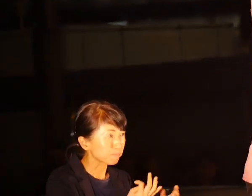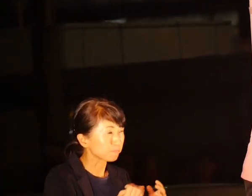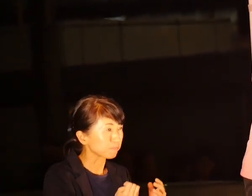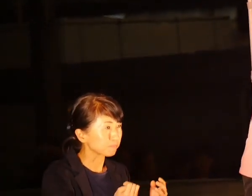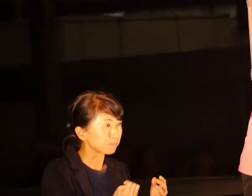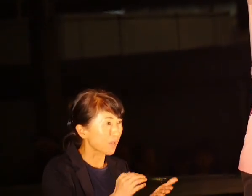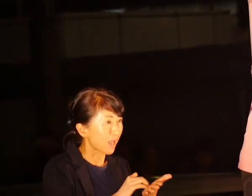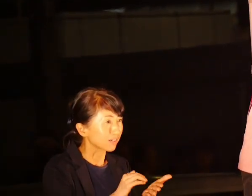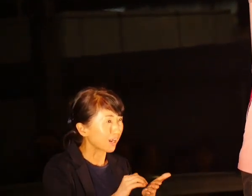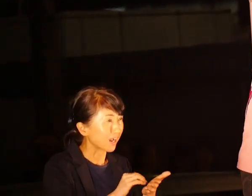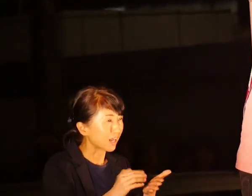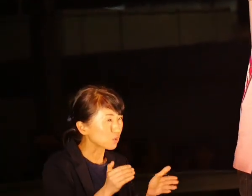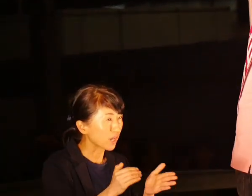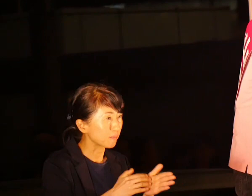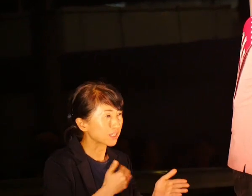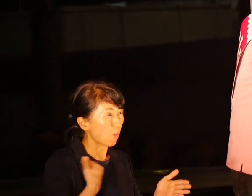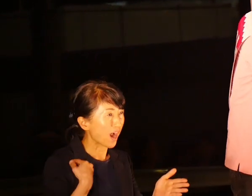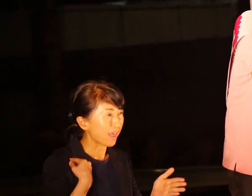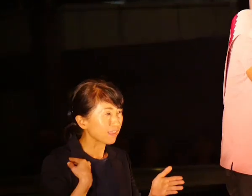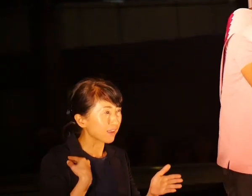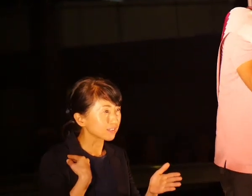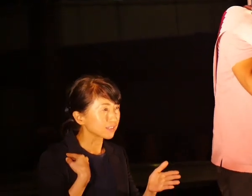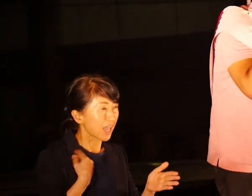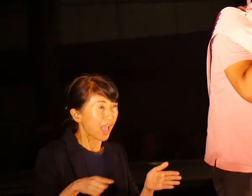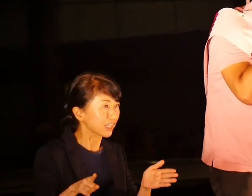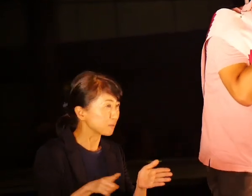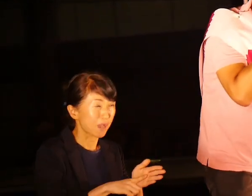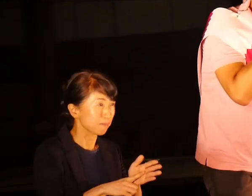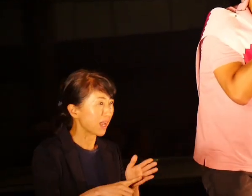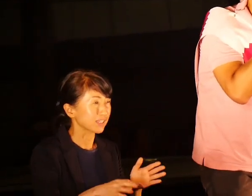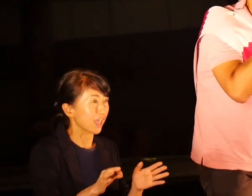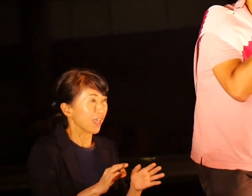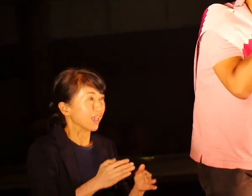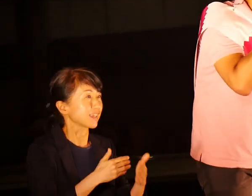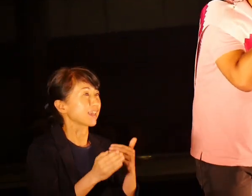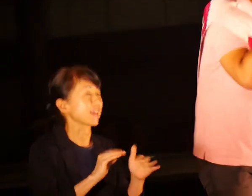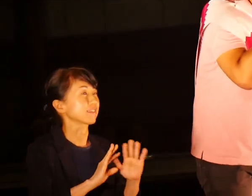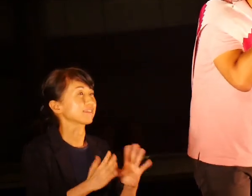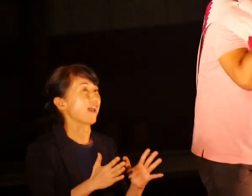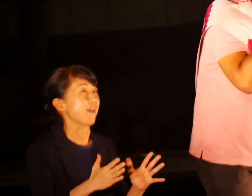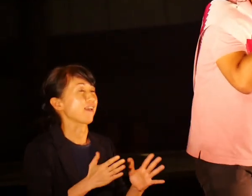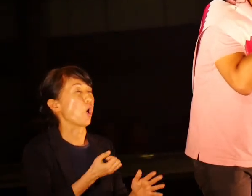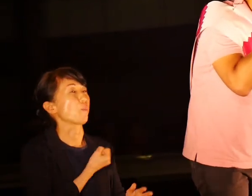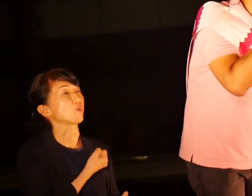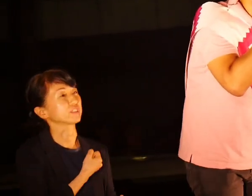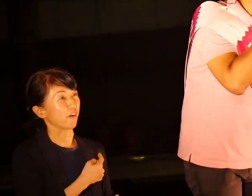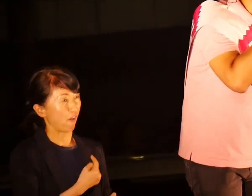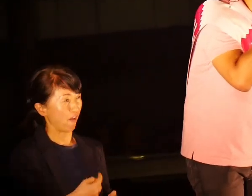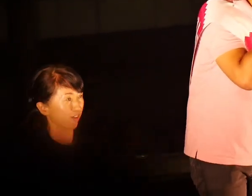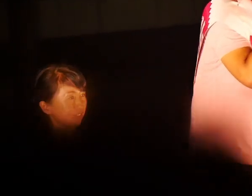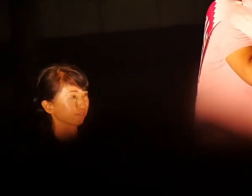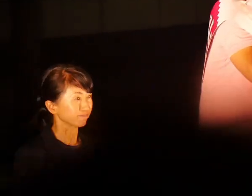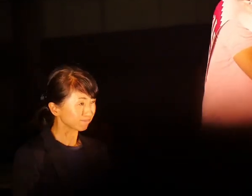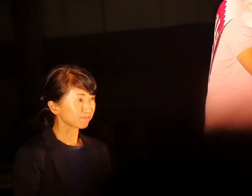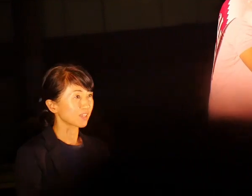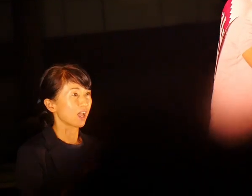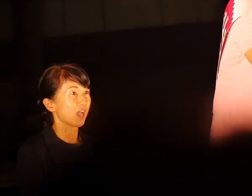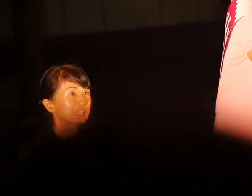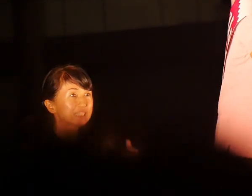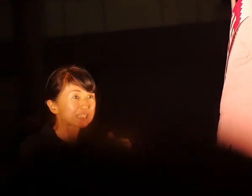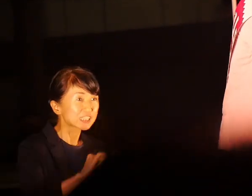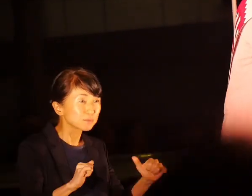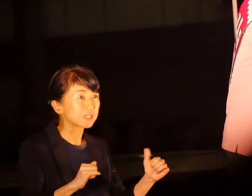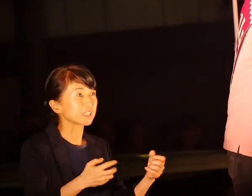か、こんなこと誰もやったことないからなんです。面白いじゃないですか。市民の力